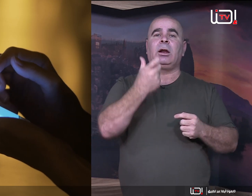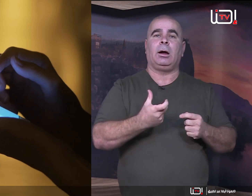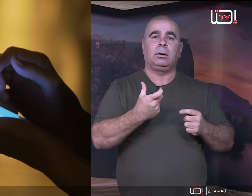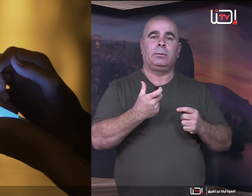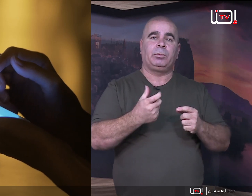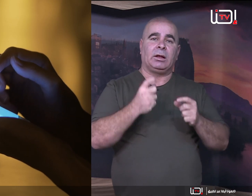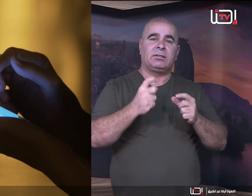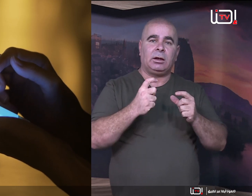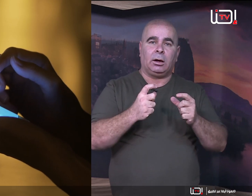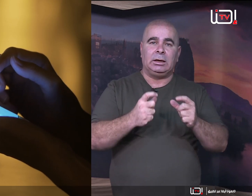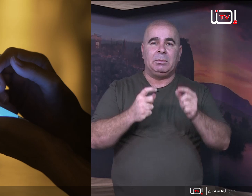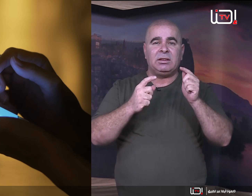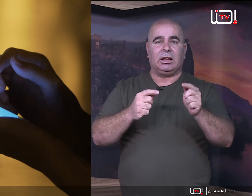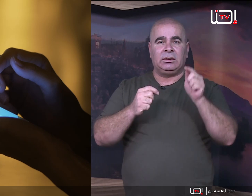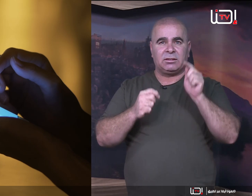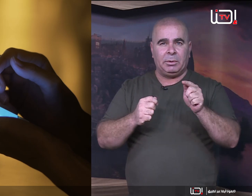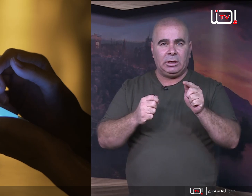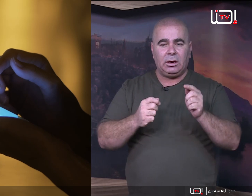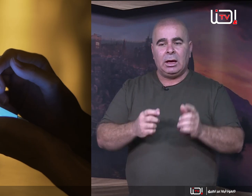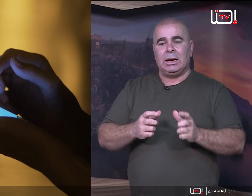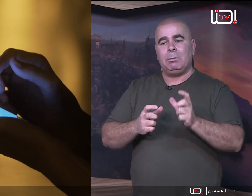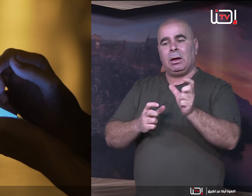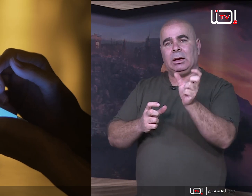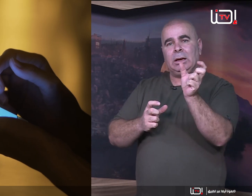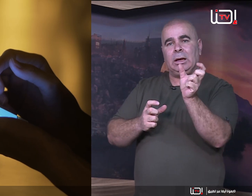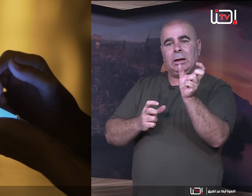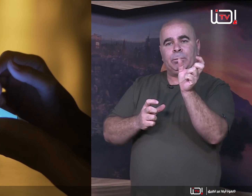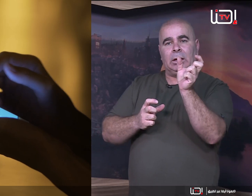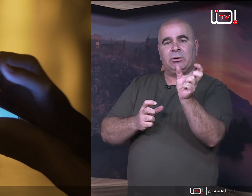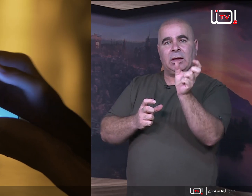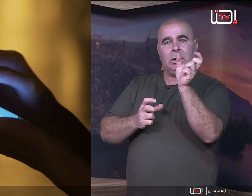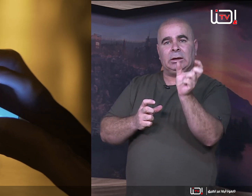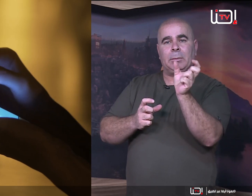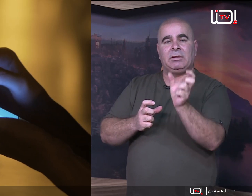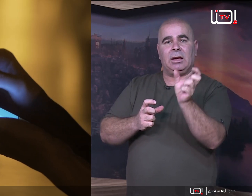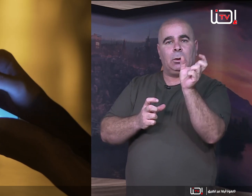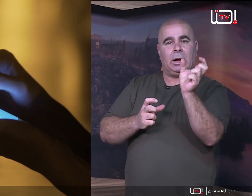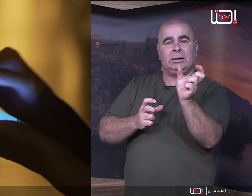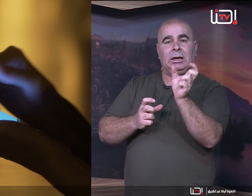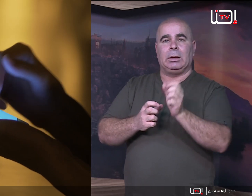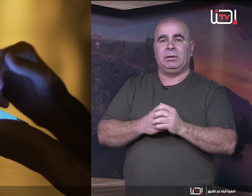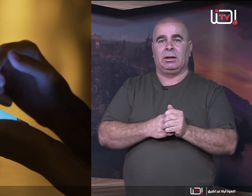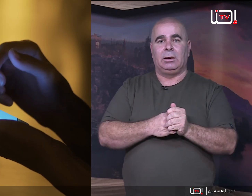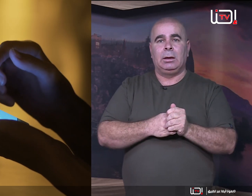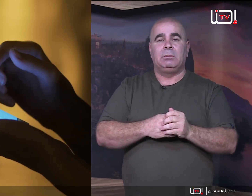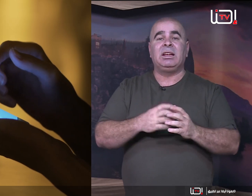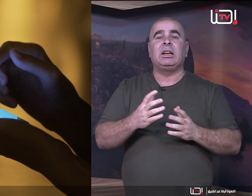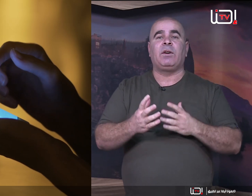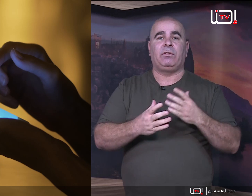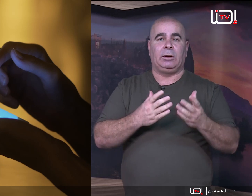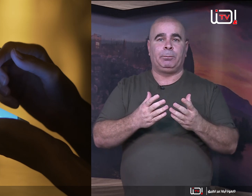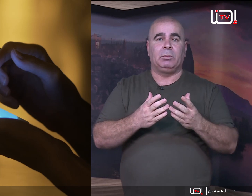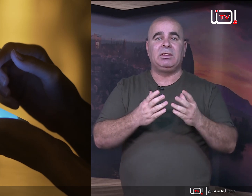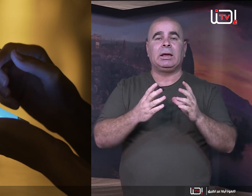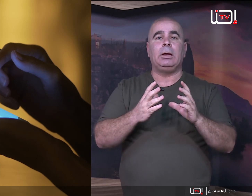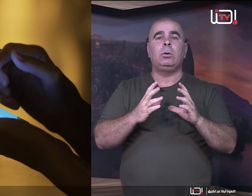على الصرع على الصرع اللي بصير عند الصبيه لما ال المستوى اللي عندها بينزل او العد اللي عندها بينزل بصير